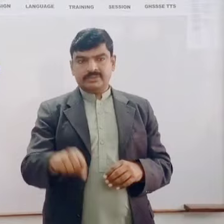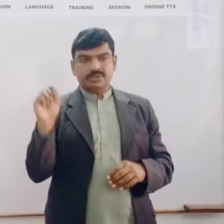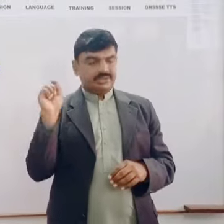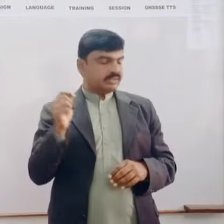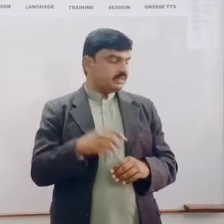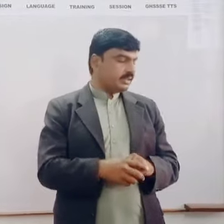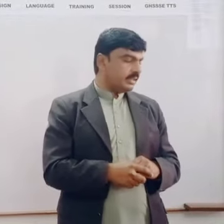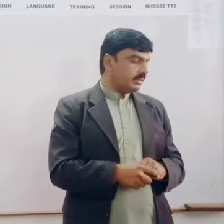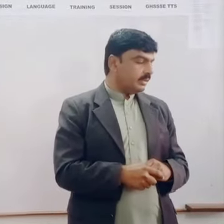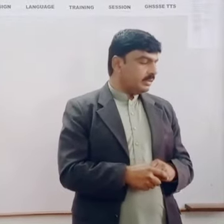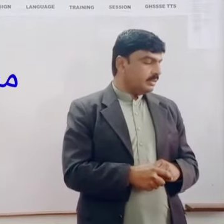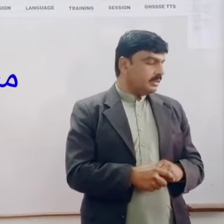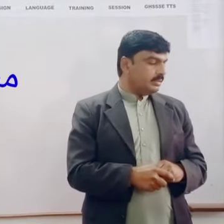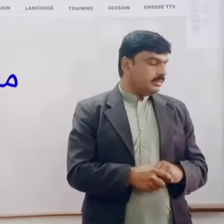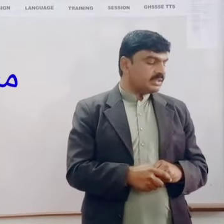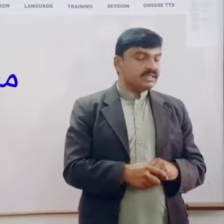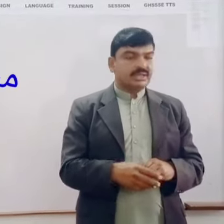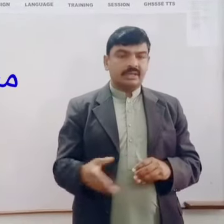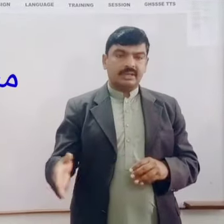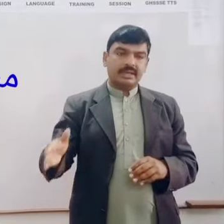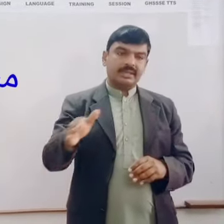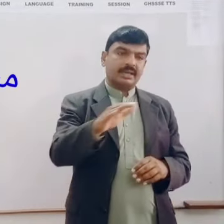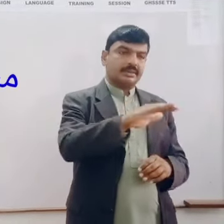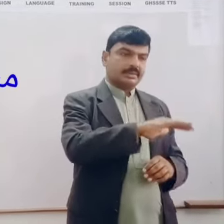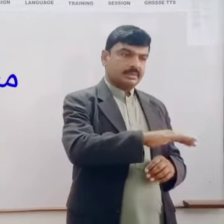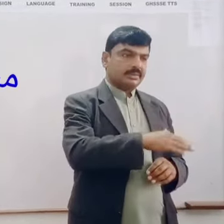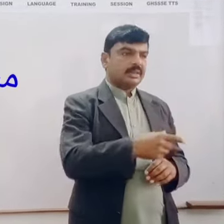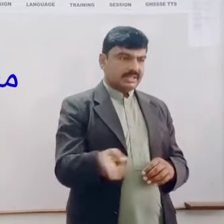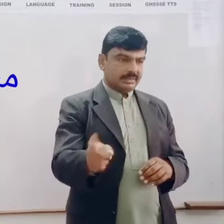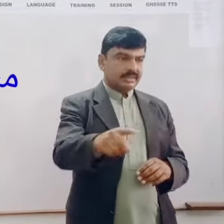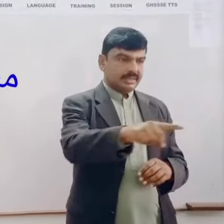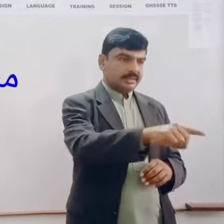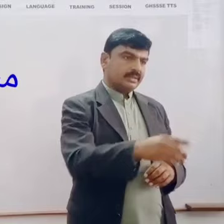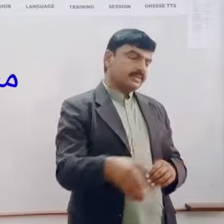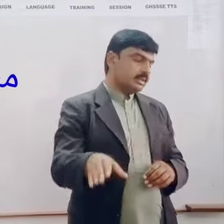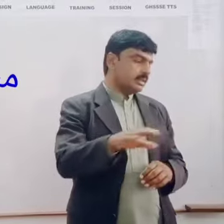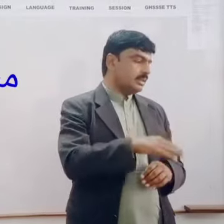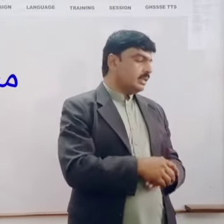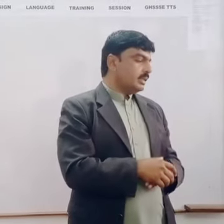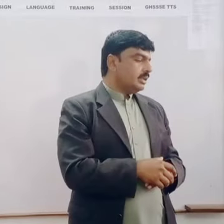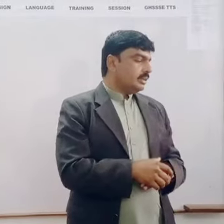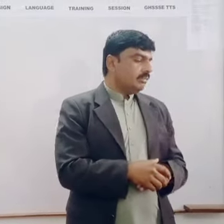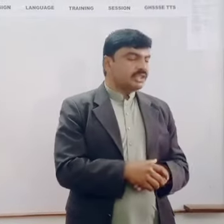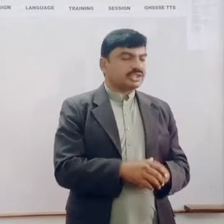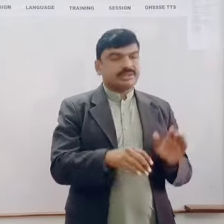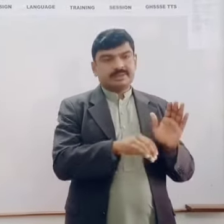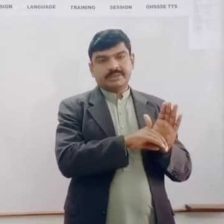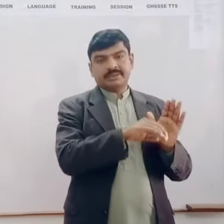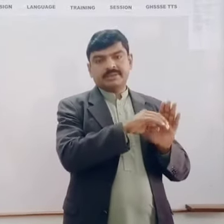जो चाहिए, मुसलसल लगातार, ऐसे भी करते हैं ना। मश्क,